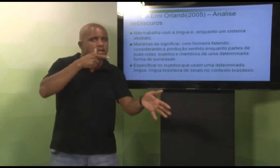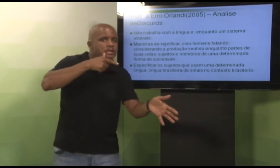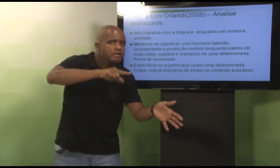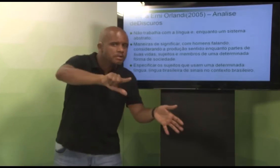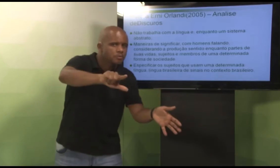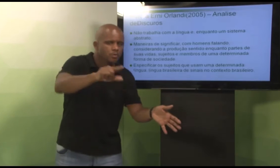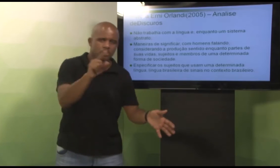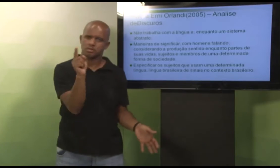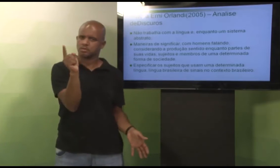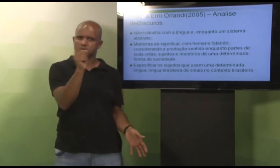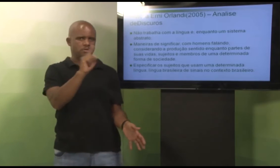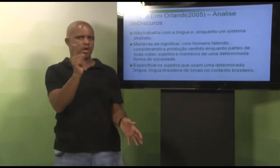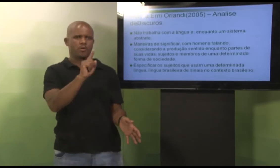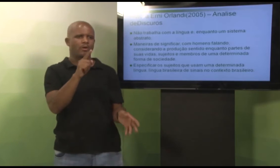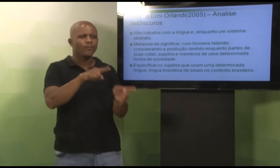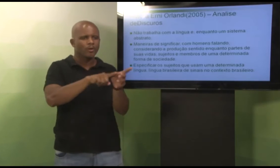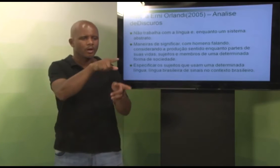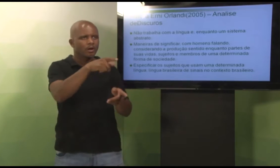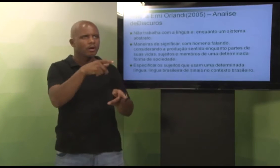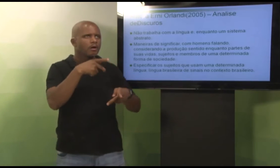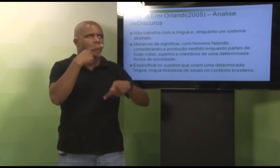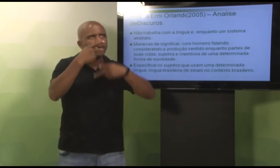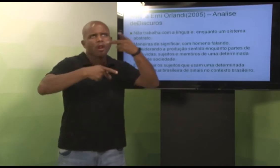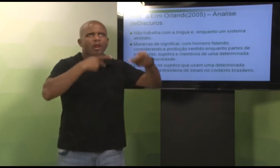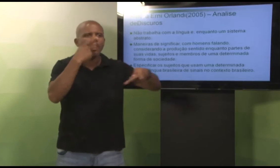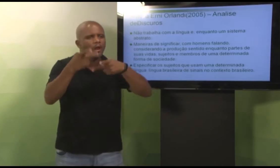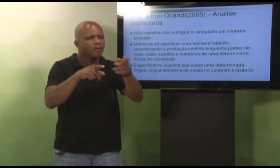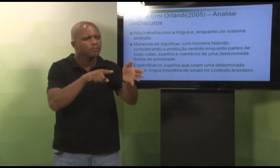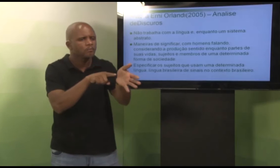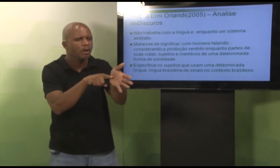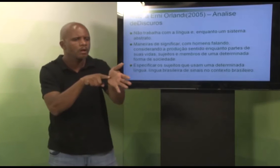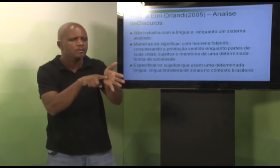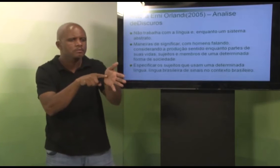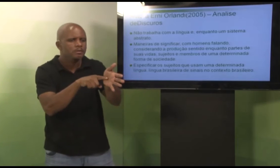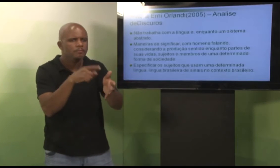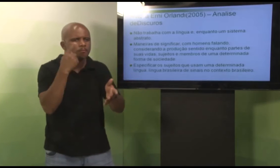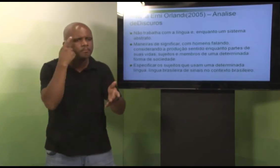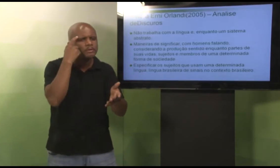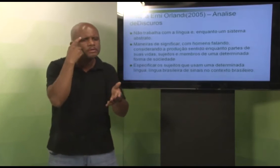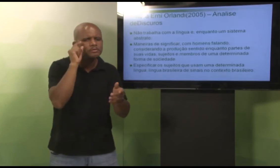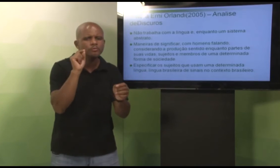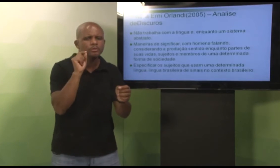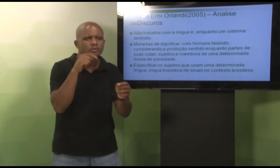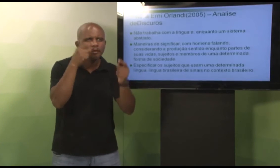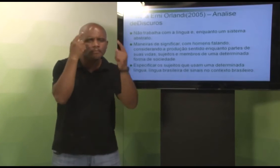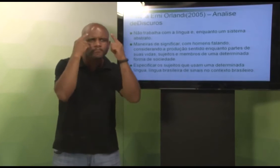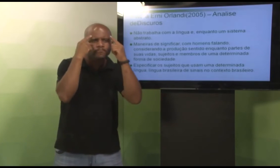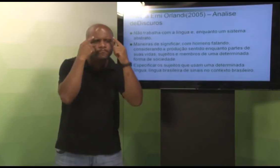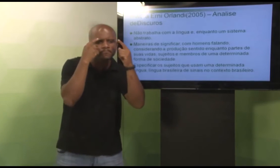discurso. Então, ele vem para não somente mostrar que essa pesquisa